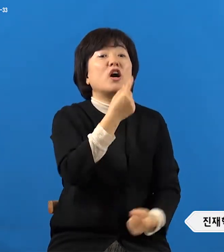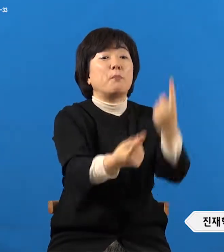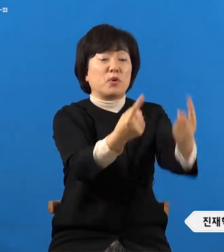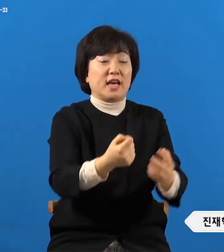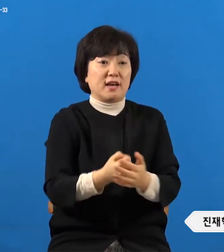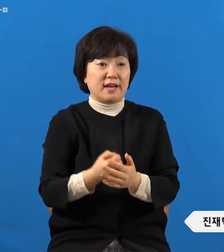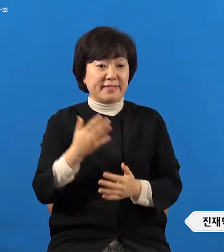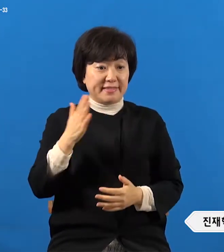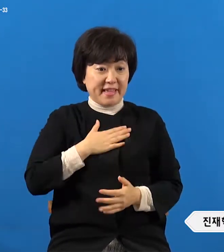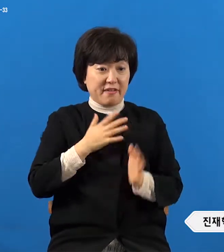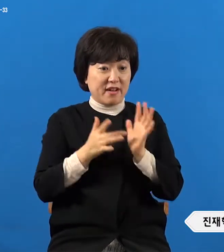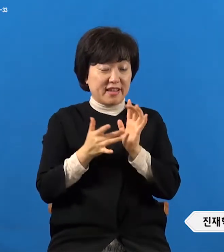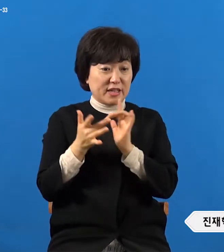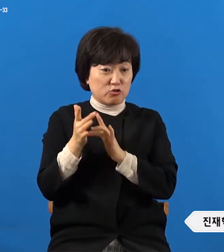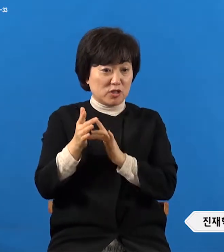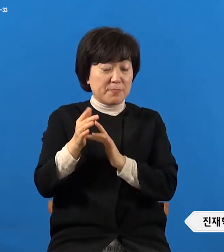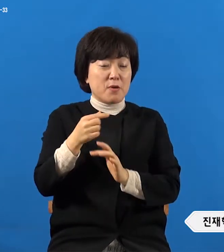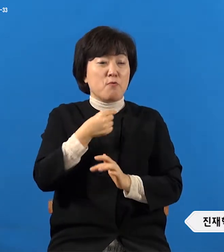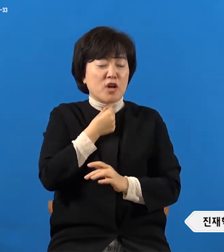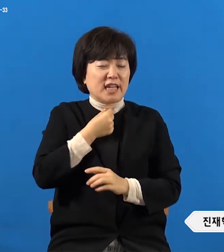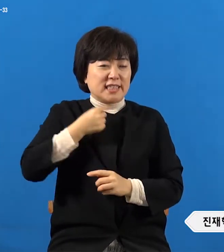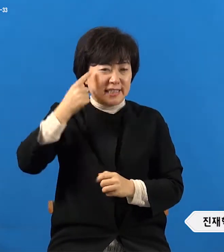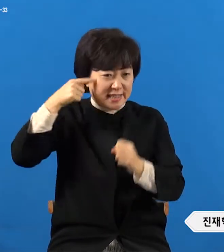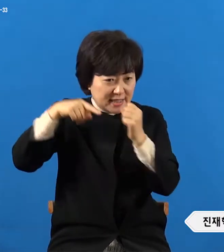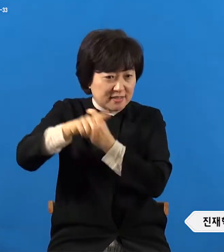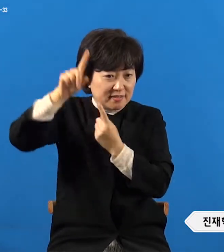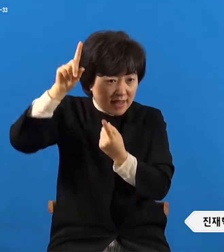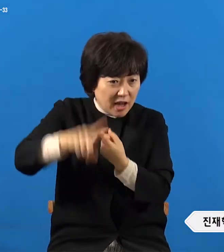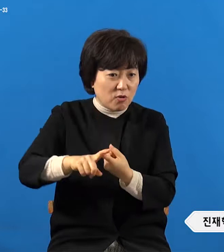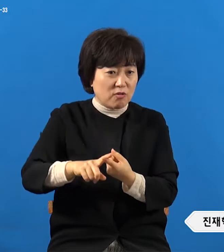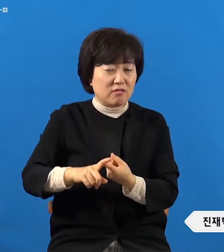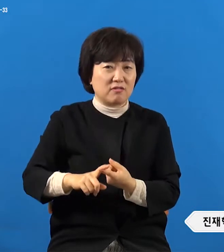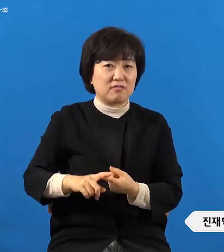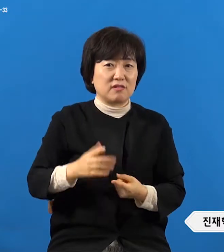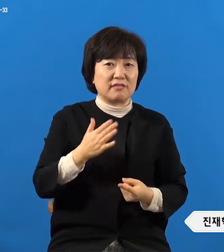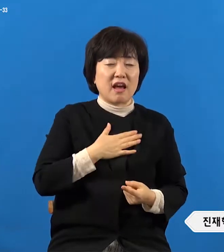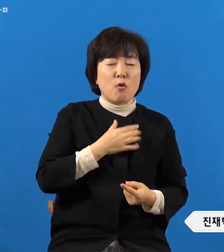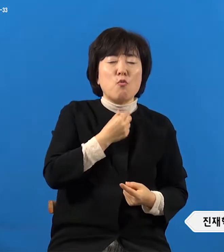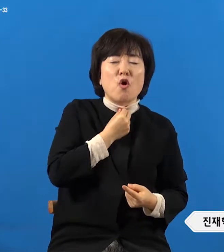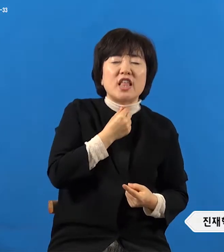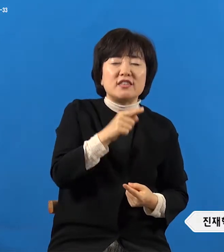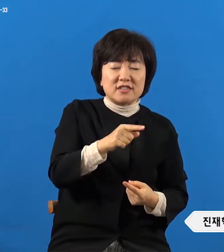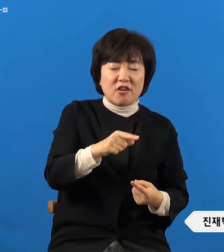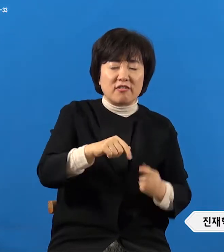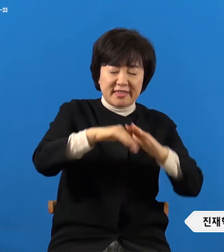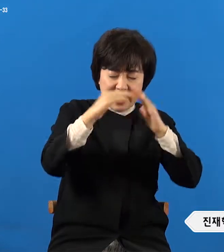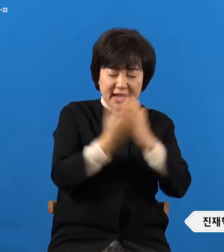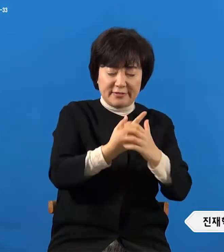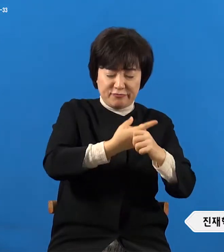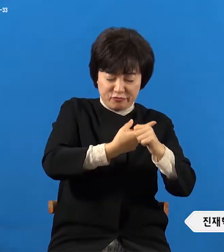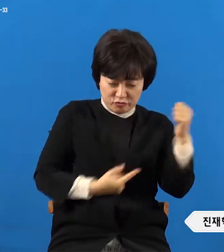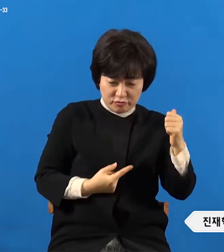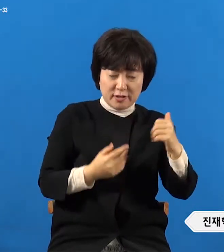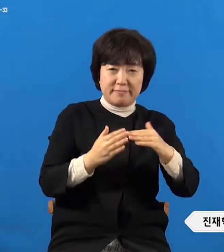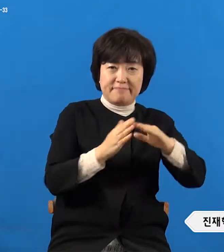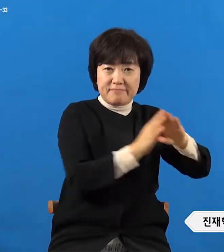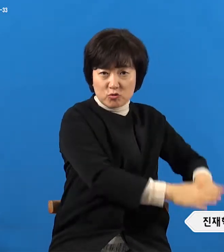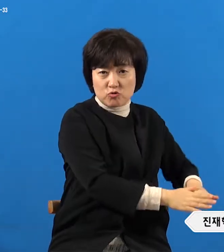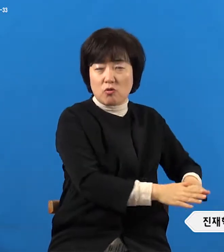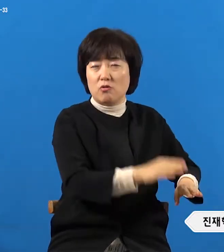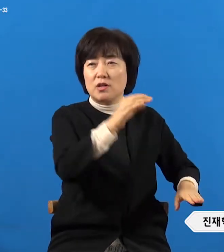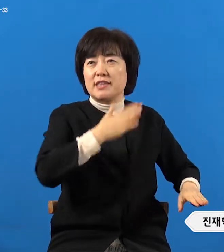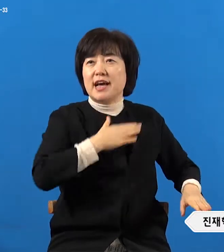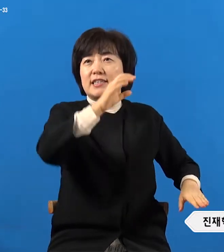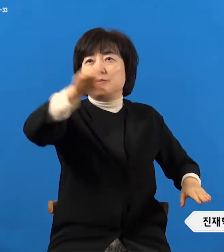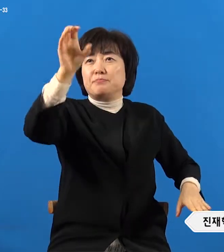것보다 주님의 뜻, 자기를 부인하고 주님이 우리에게 주시는 자기 십자가를 지고